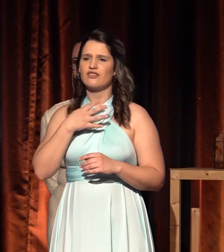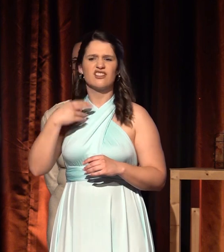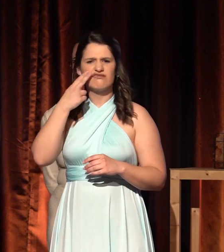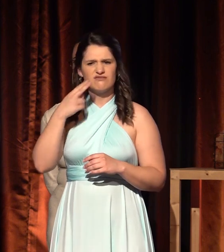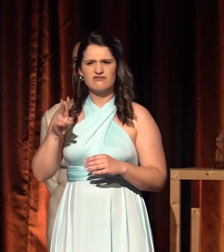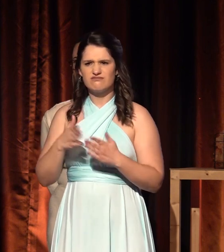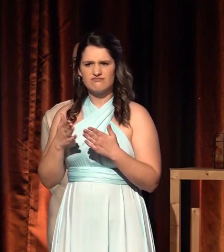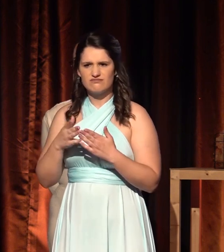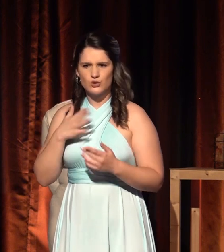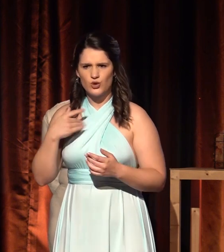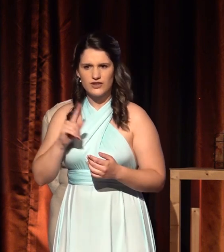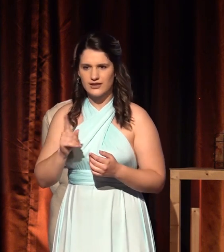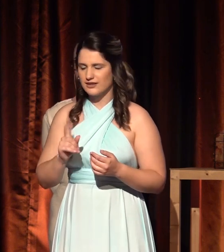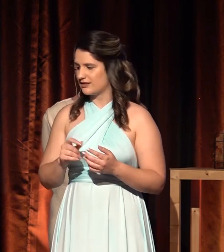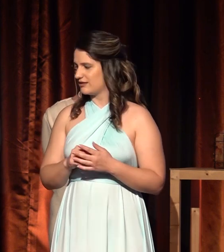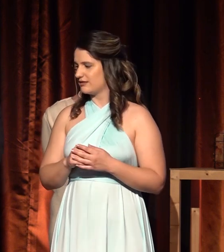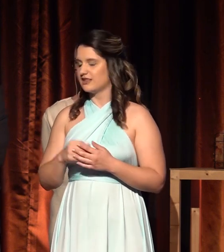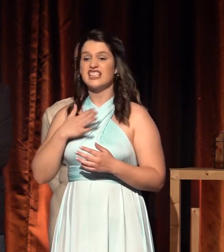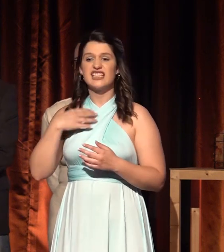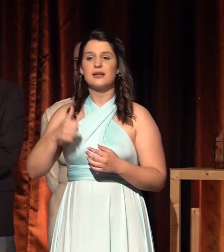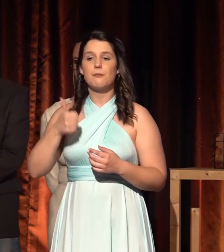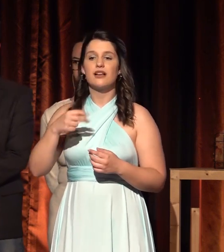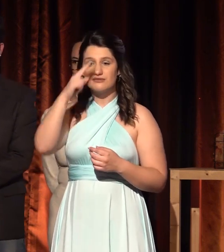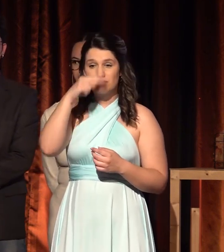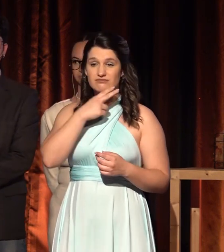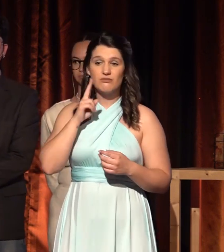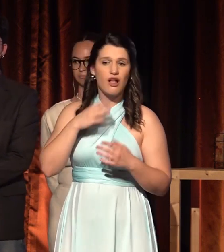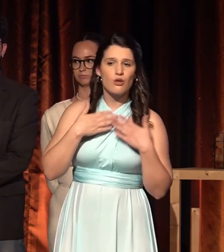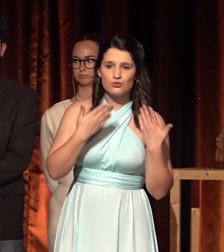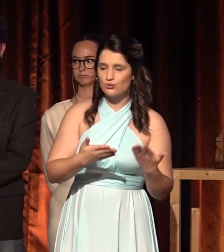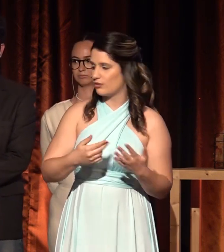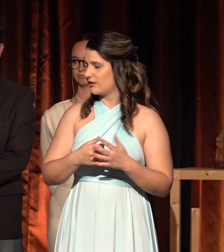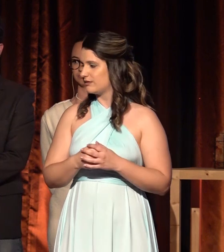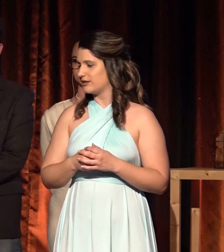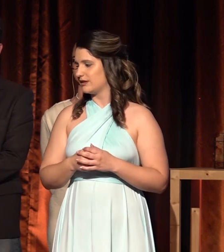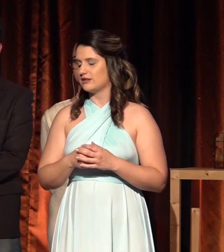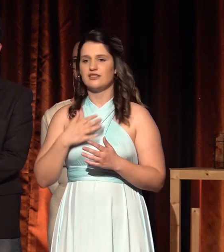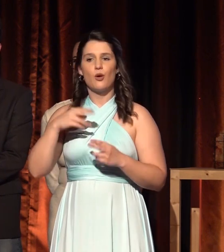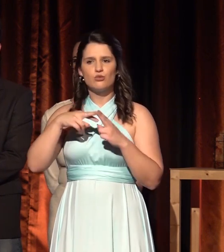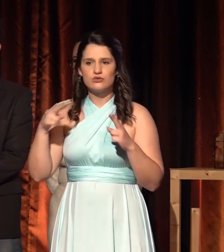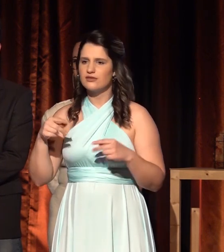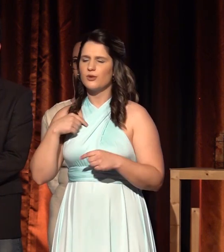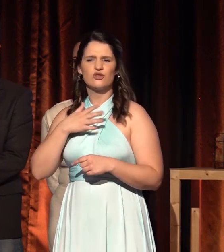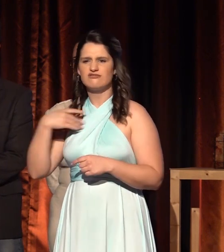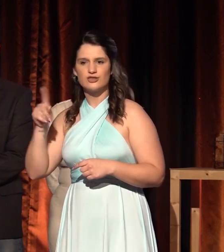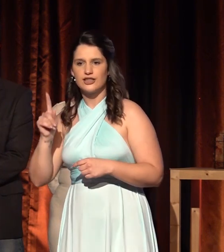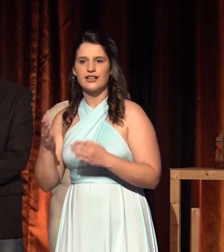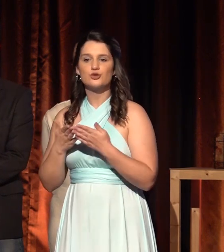estudiar, amb més ganes d'ajudar els pares que d'anar a classe, d'anar amb els avis a la muntanya, de fer de tot menys anar a